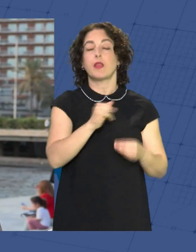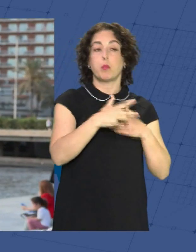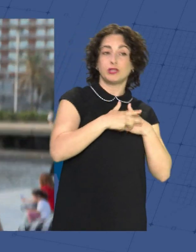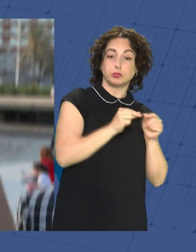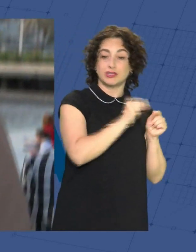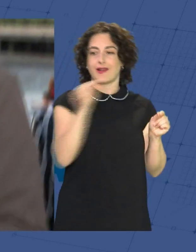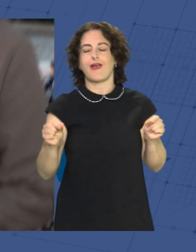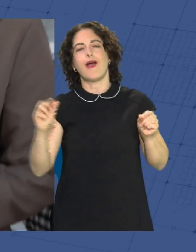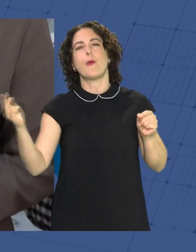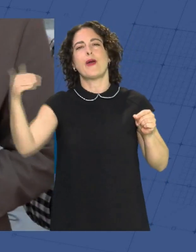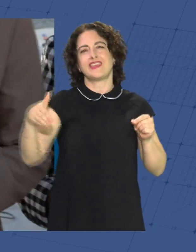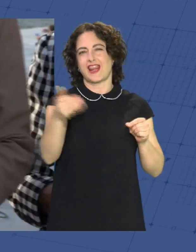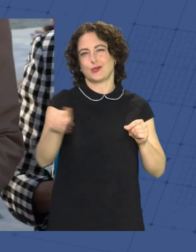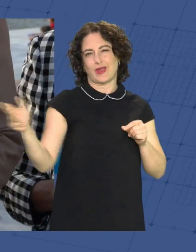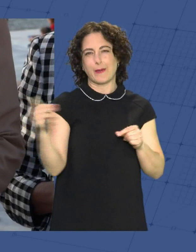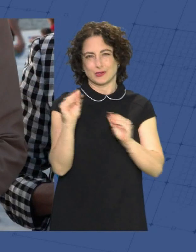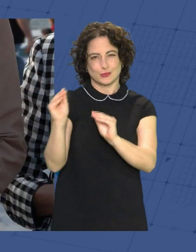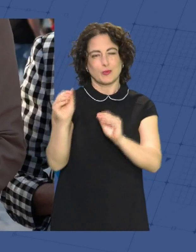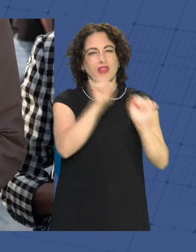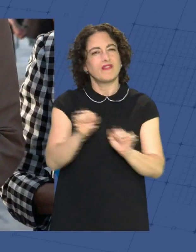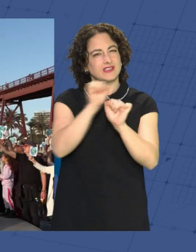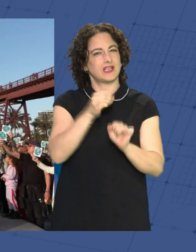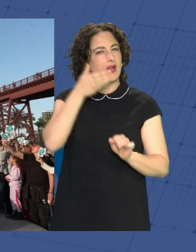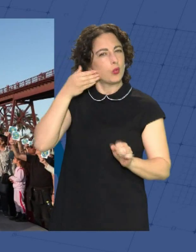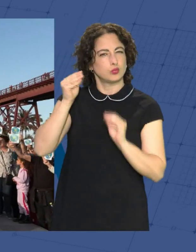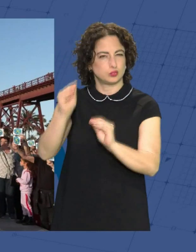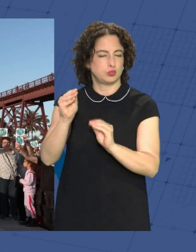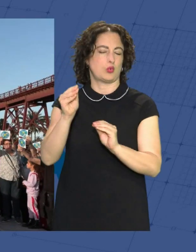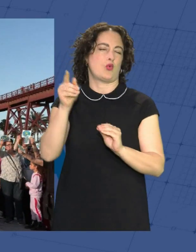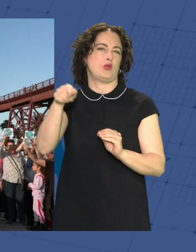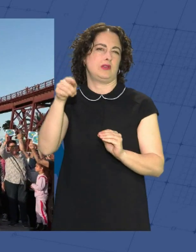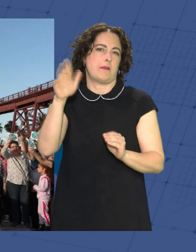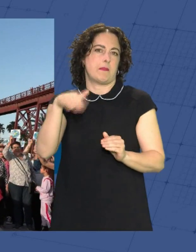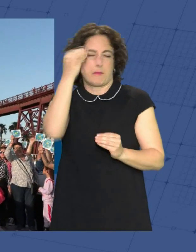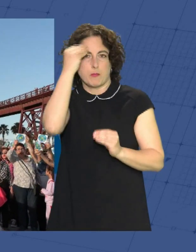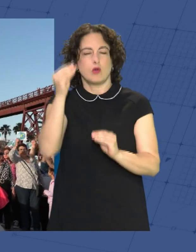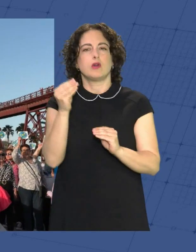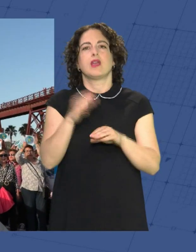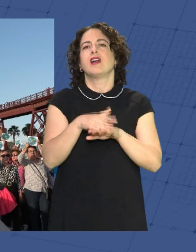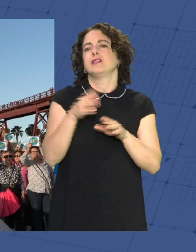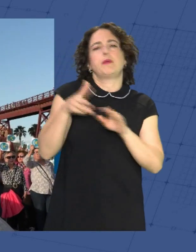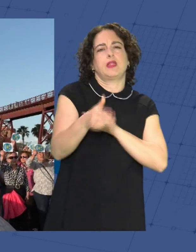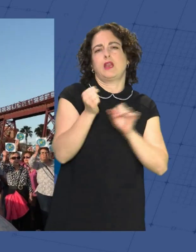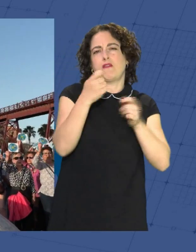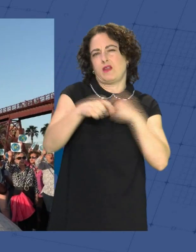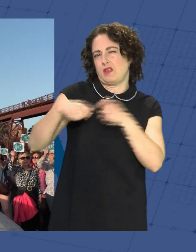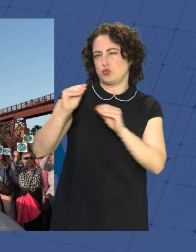Ballena de Gabriel para defender la memoria y honor de Gabriel y resistir la mercantilización de su tragedia y la de su familia.